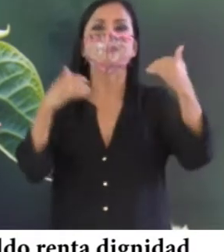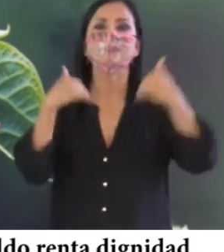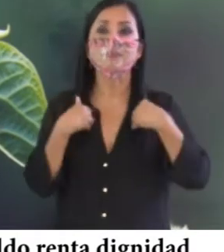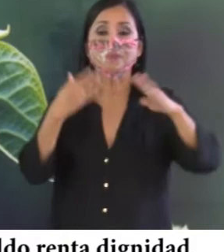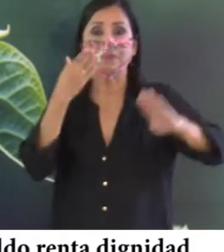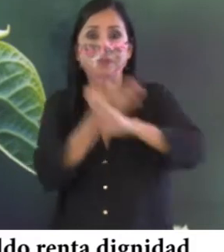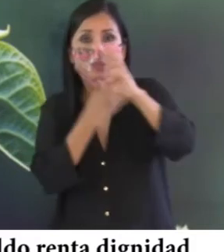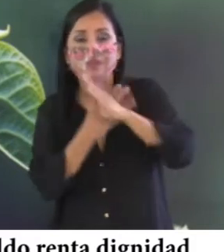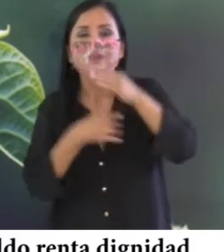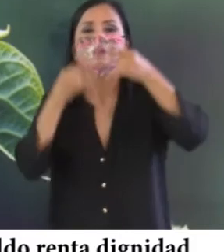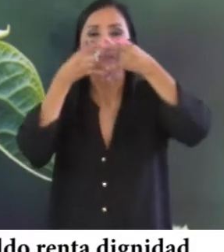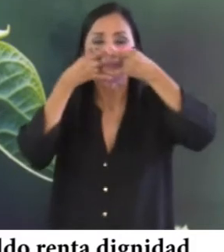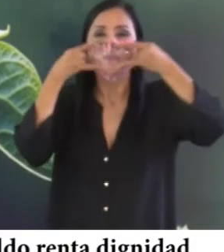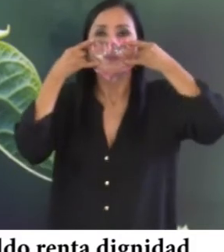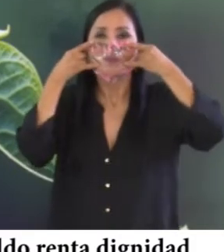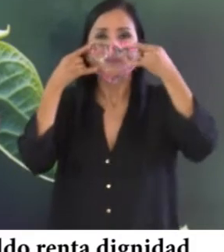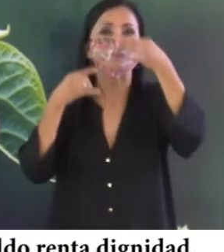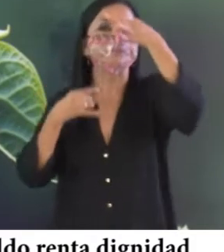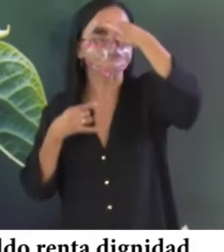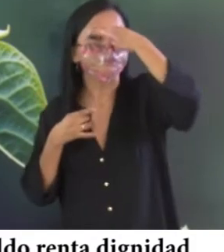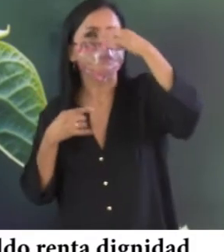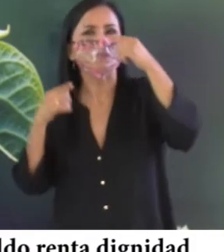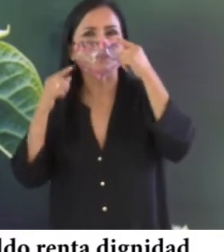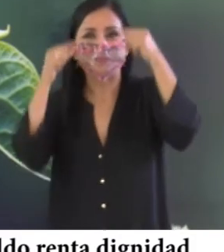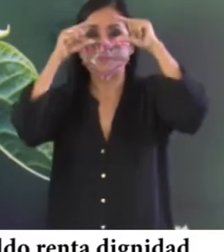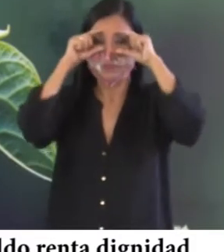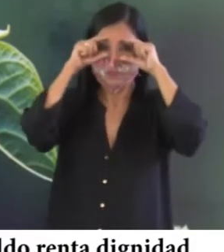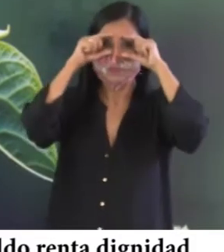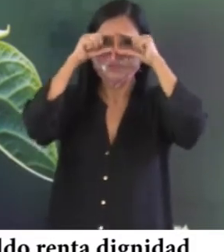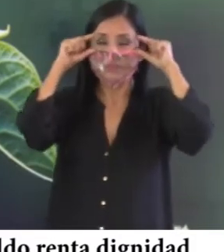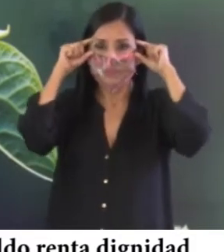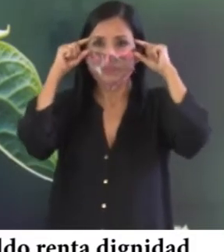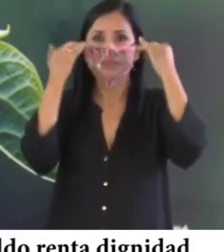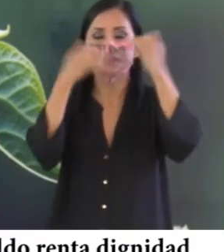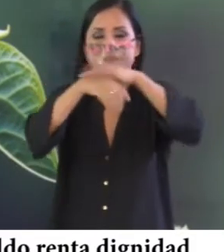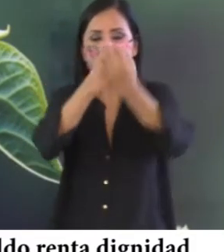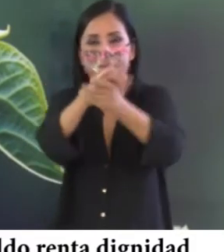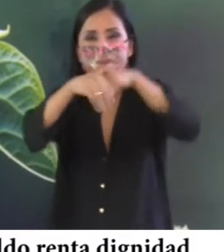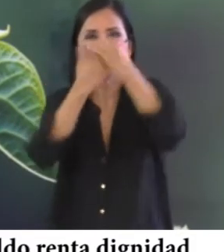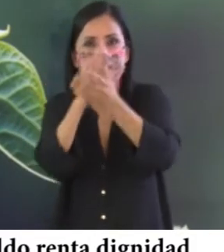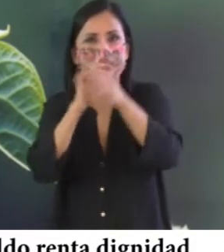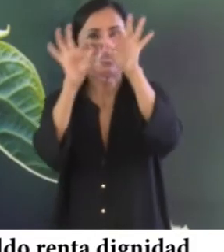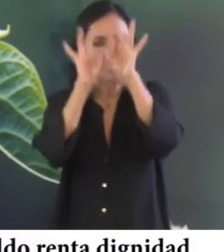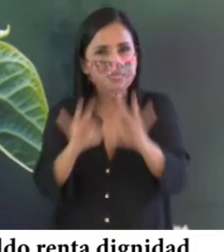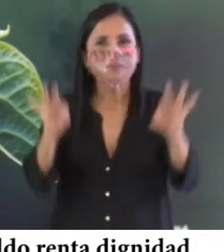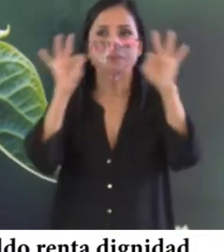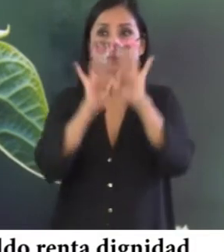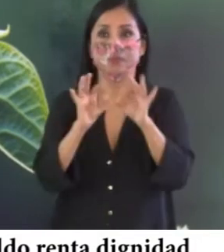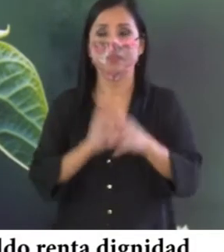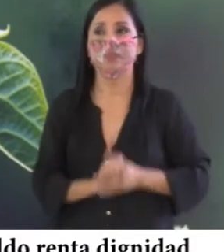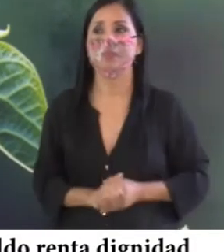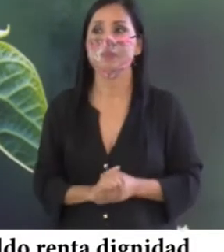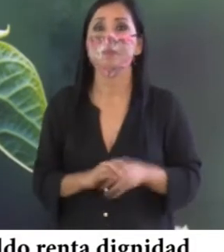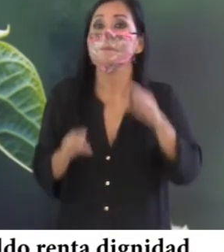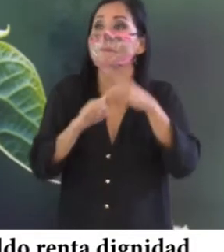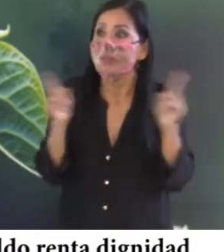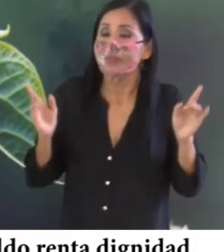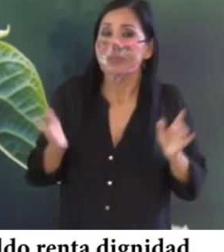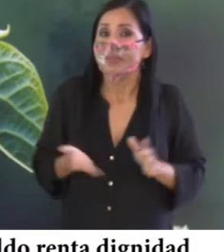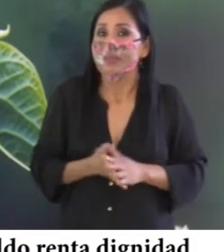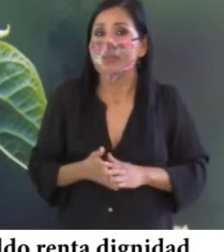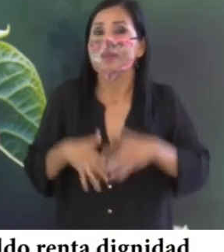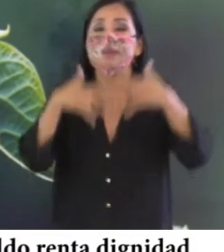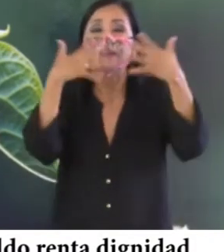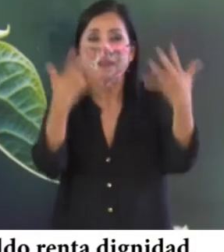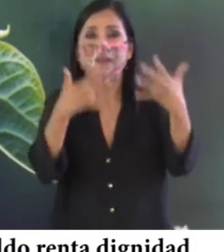que protegernos la boca, la nariz, después los ojos, y el cuidado de las manos era indispensable. Pero sin embargo,